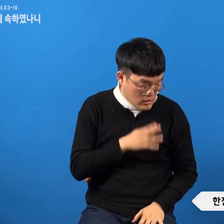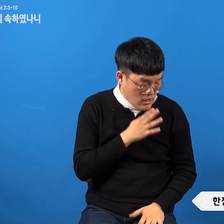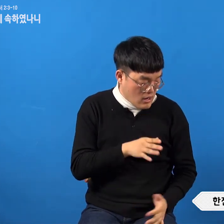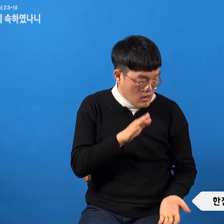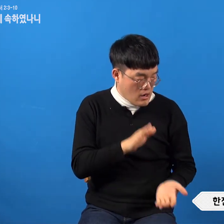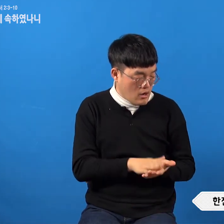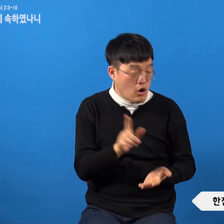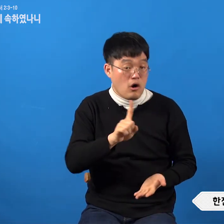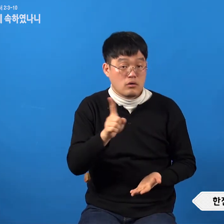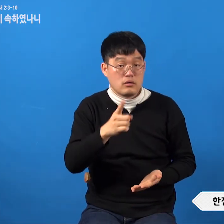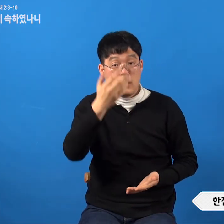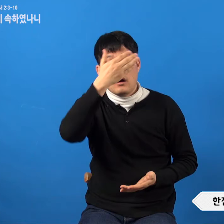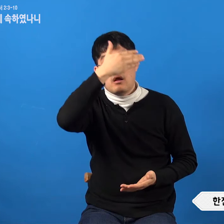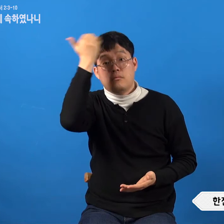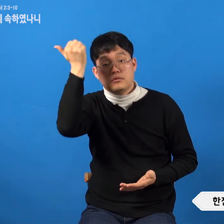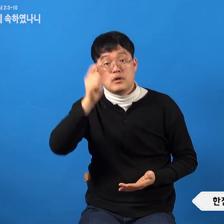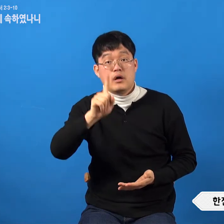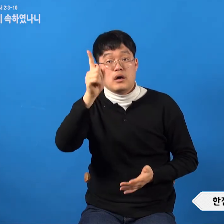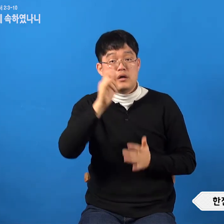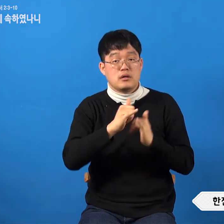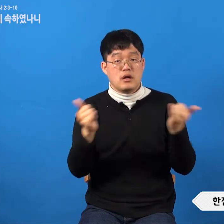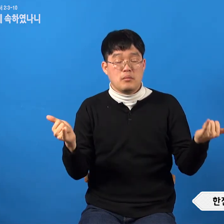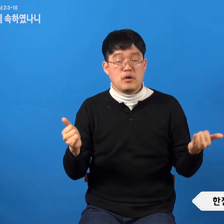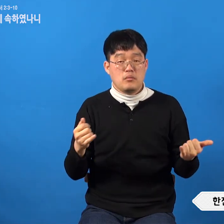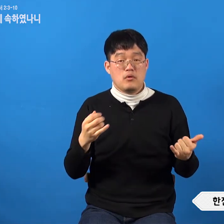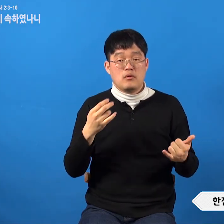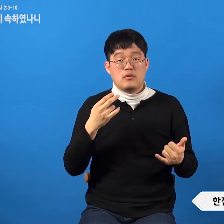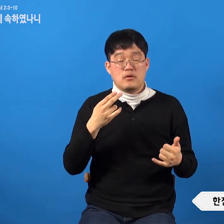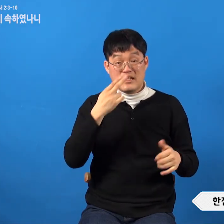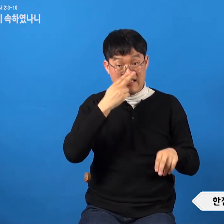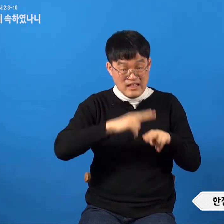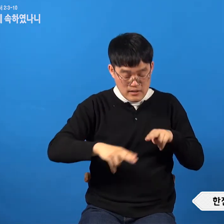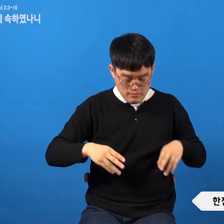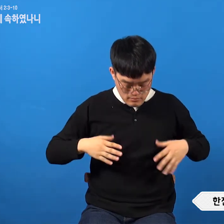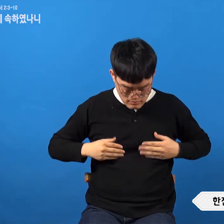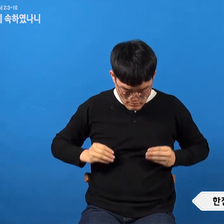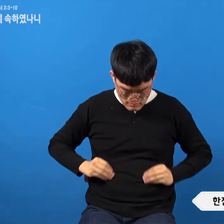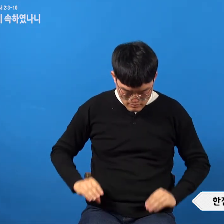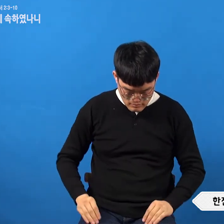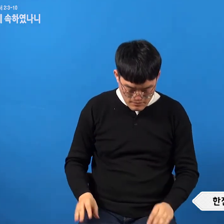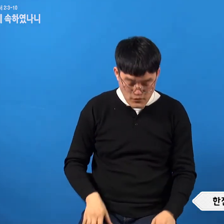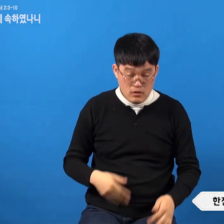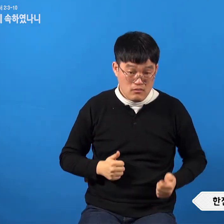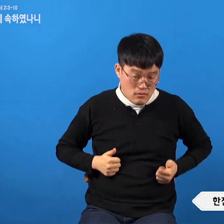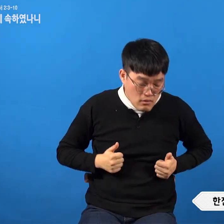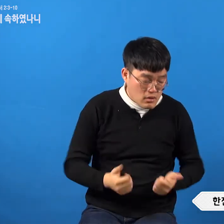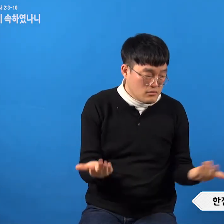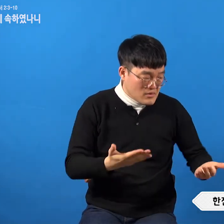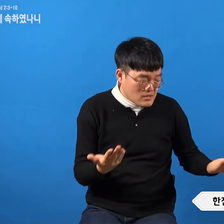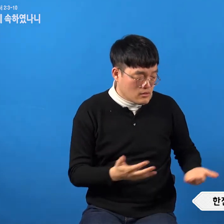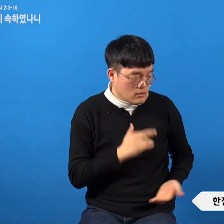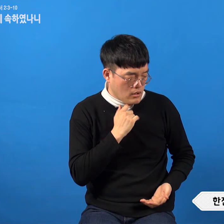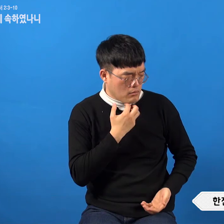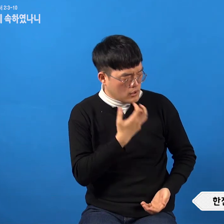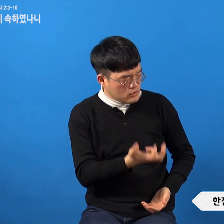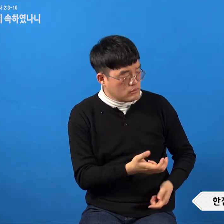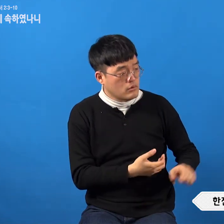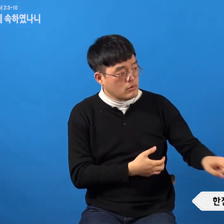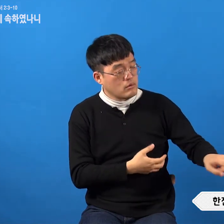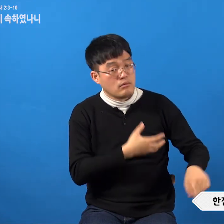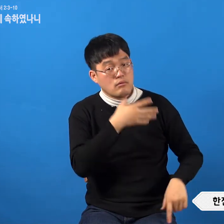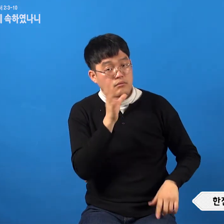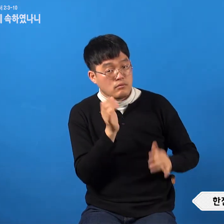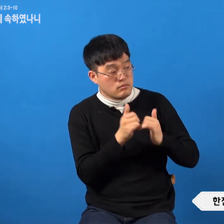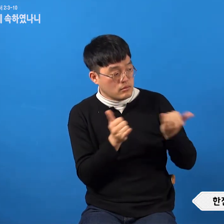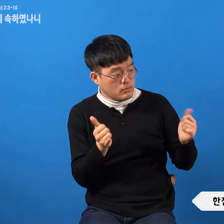거기에 어떤 할아버지 한 분이 기름 옷을 입고 열심히 일을 하고 있습니다. 언뜻 한 80세는 되어 보여서 저렇게 연세